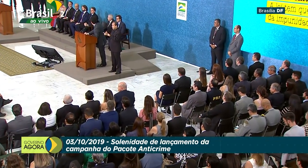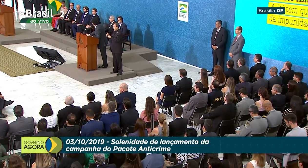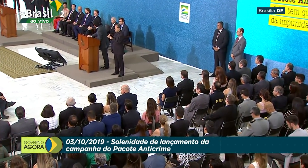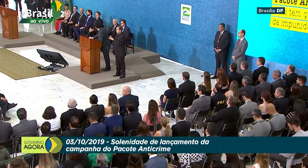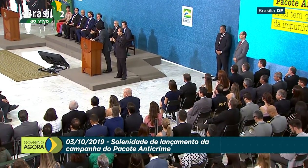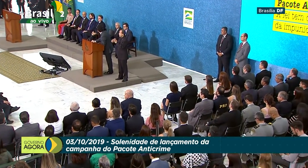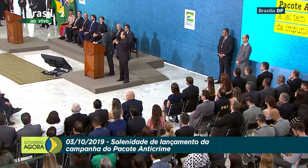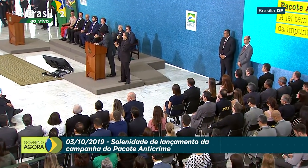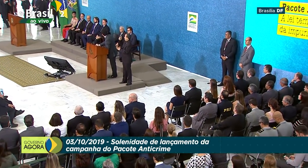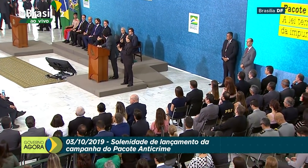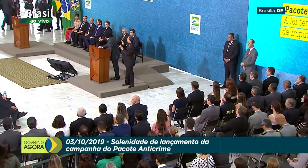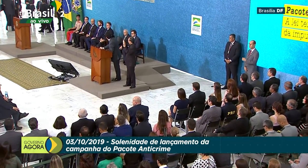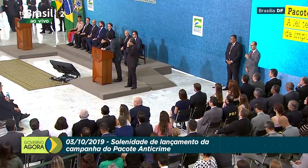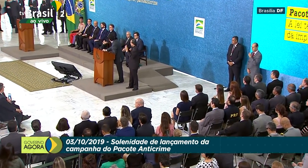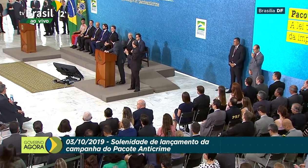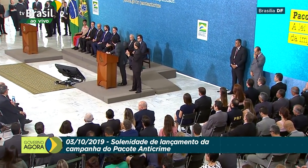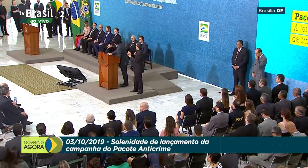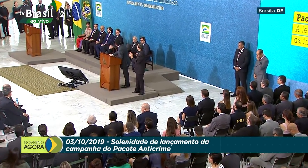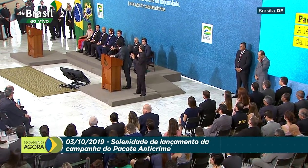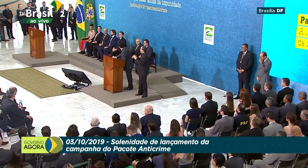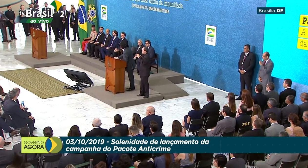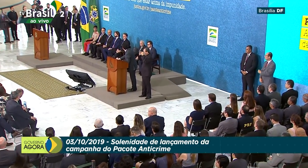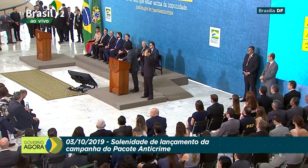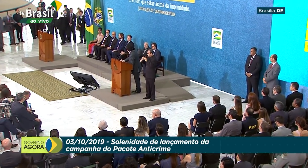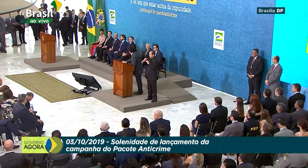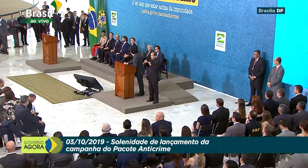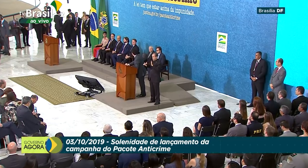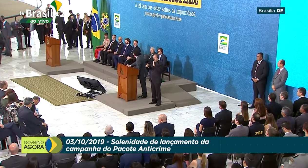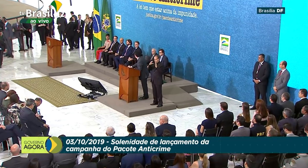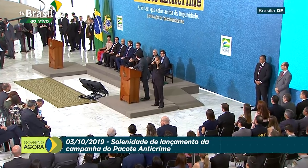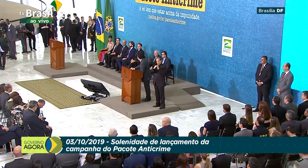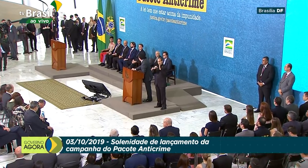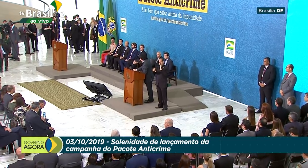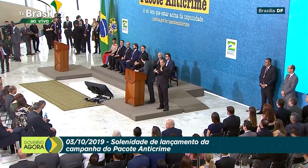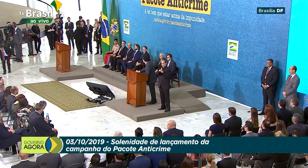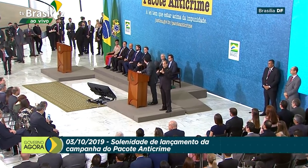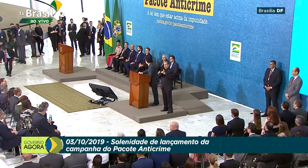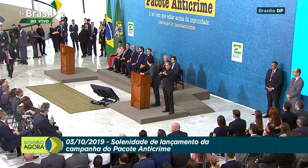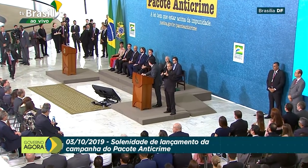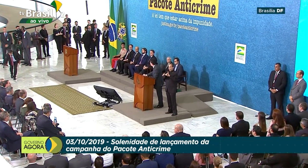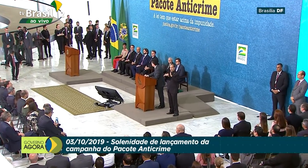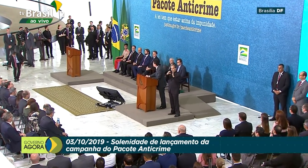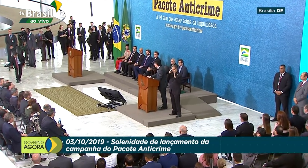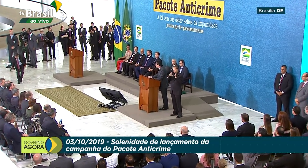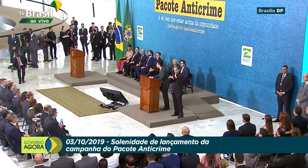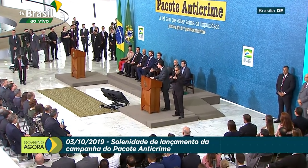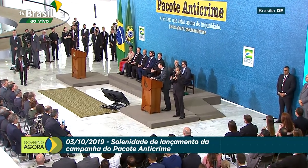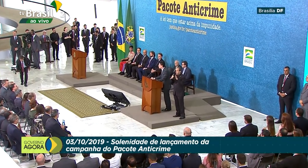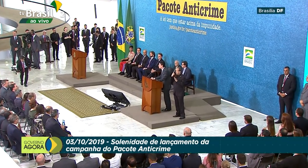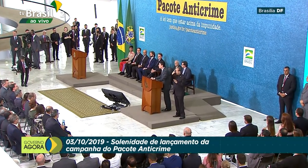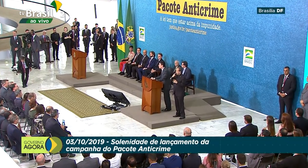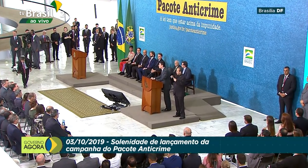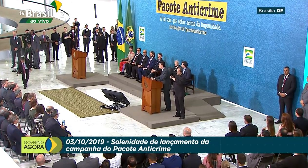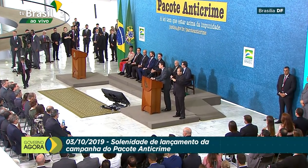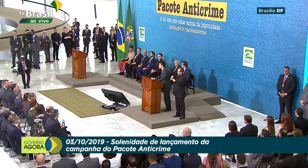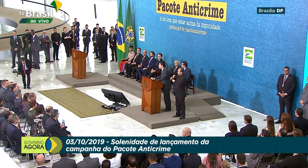de fato cumprindo a lei, que foi essa lei do Banco de Perfil Genético de